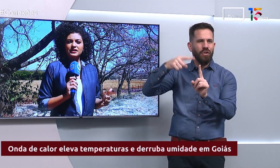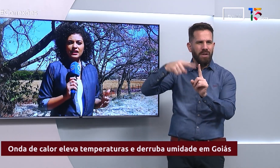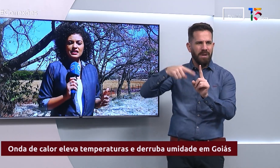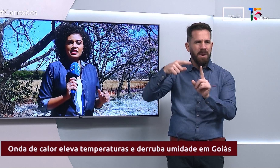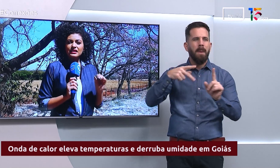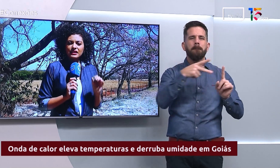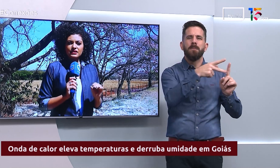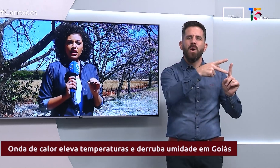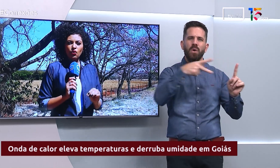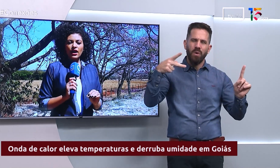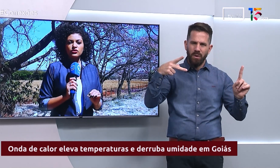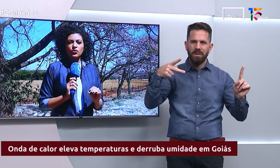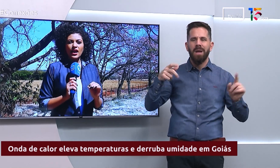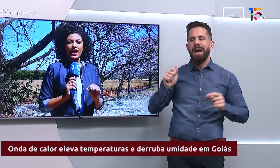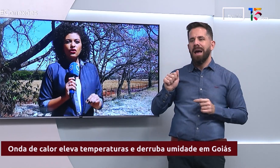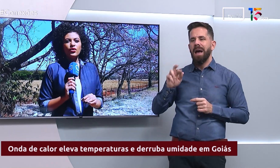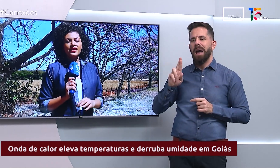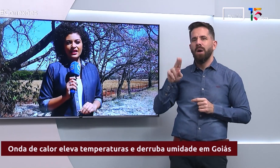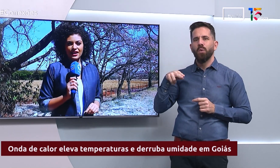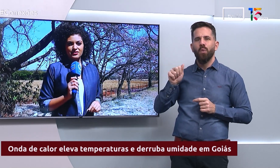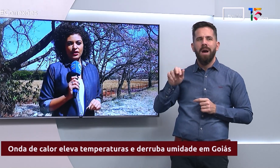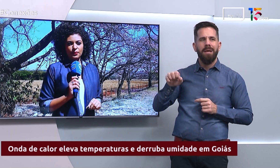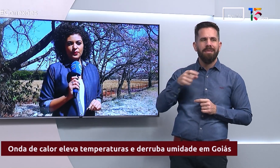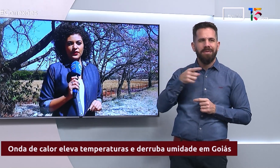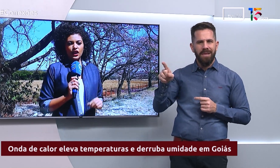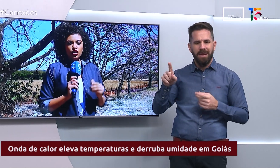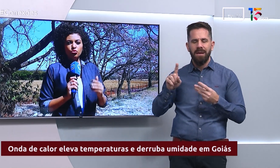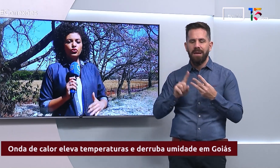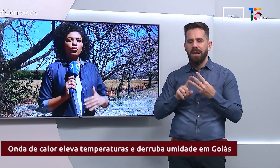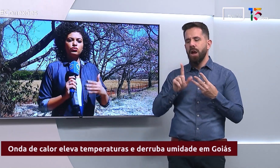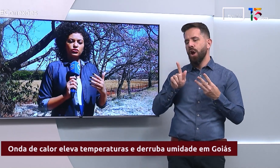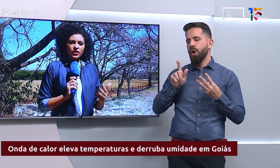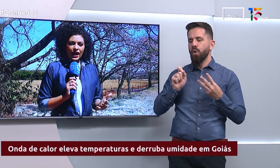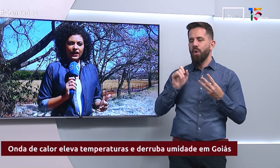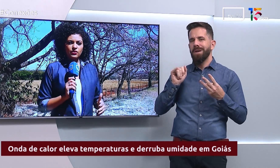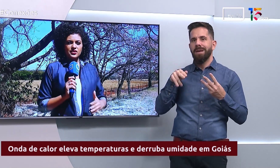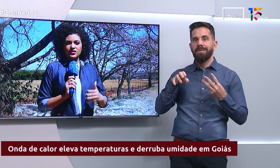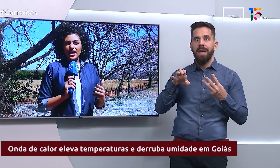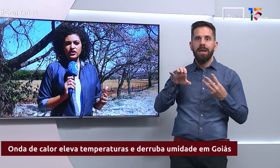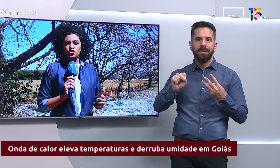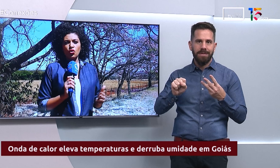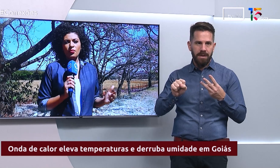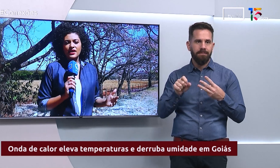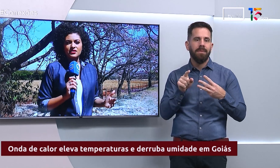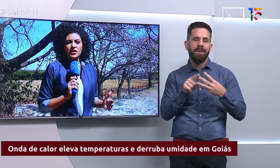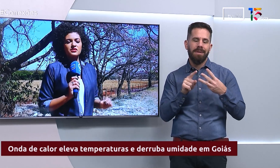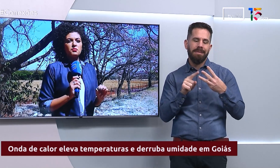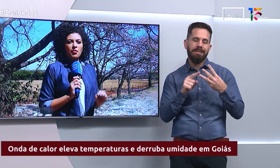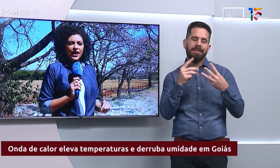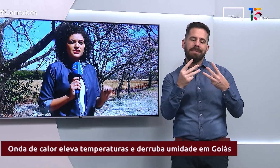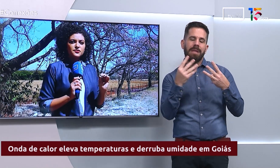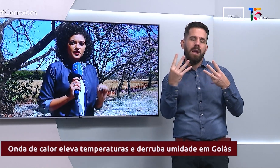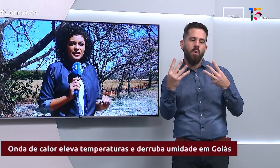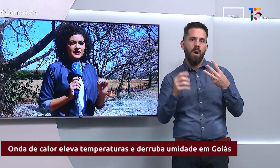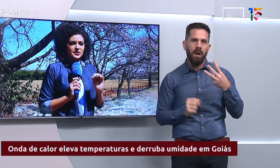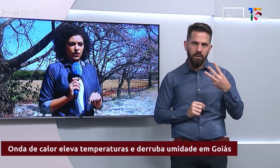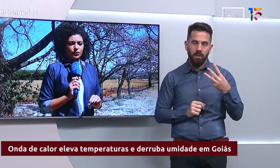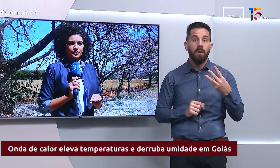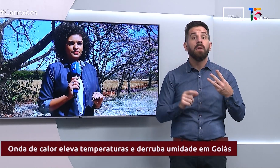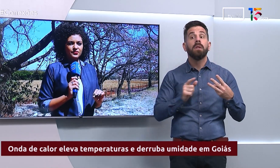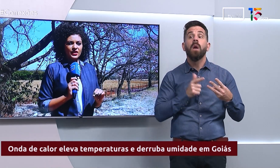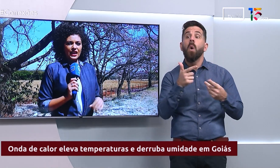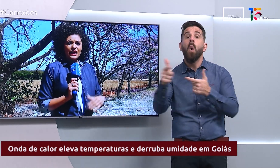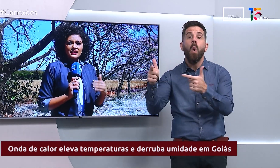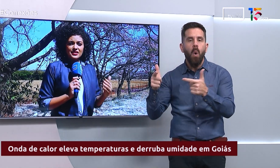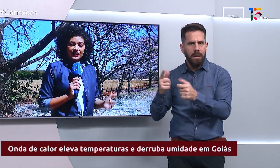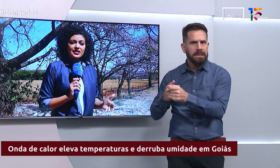Aruanã e 34 em Goianésia. Por outro lado, as cidades com máximas mais frias são